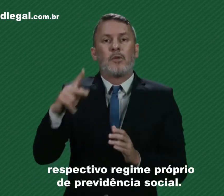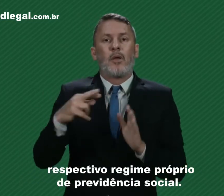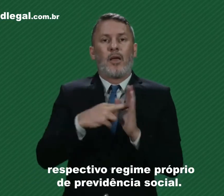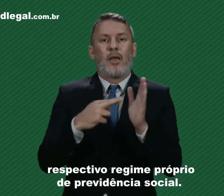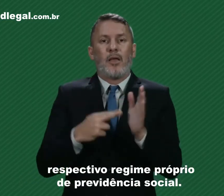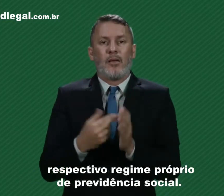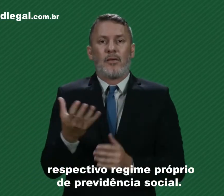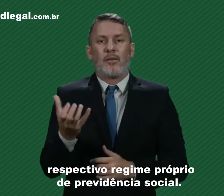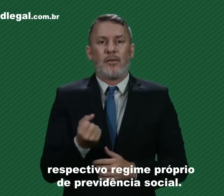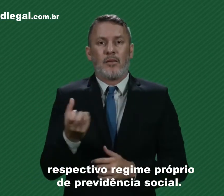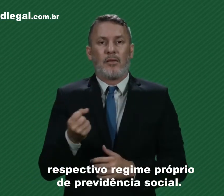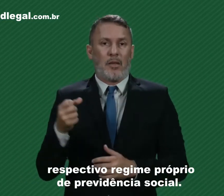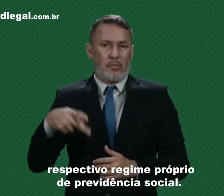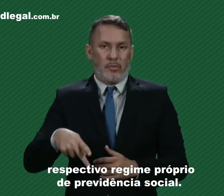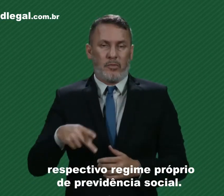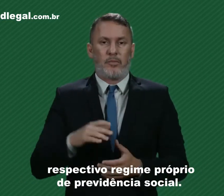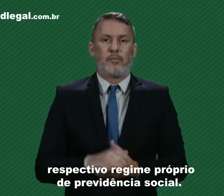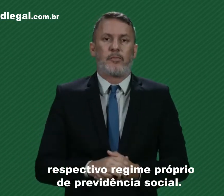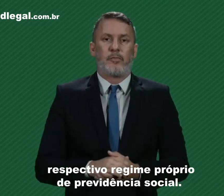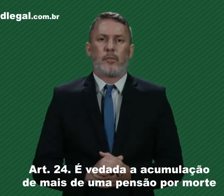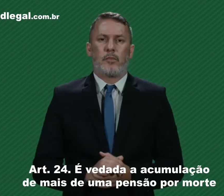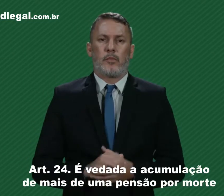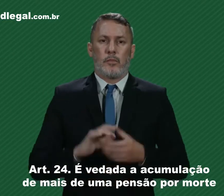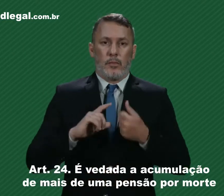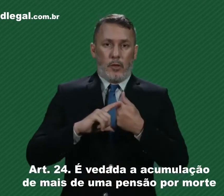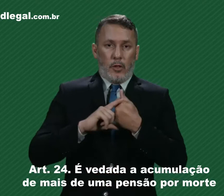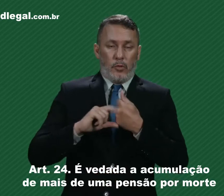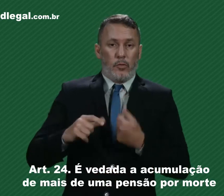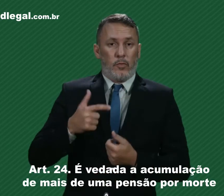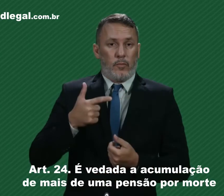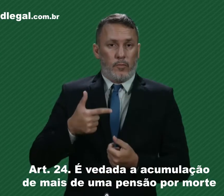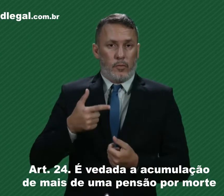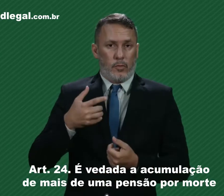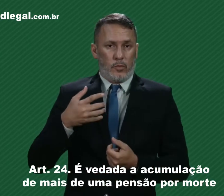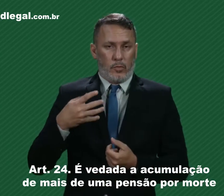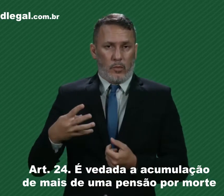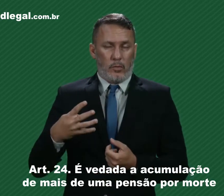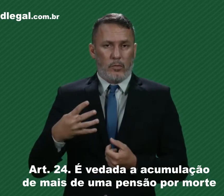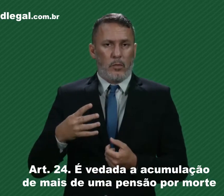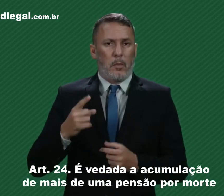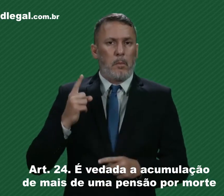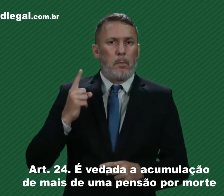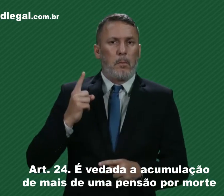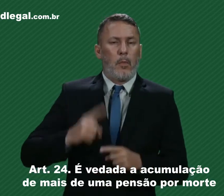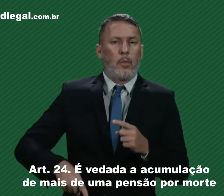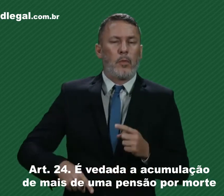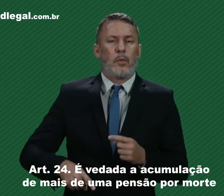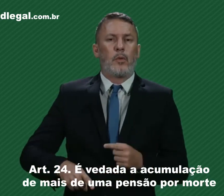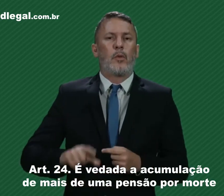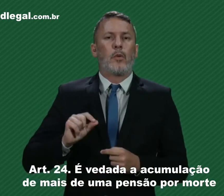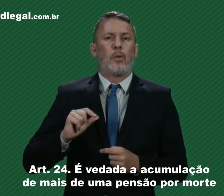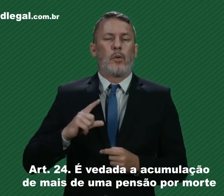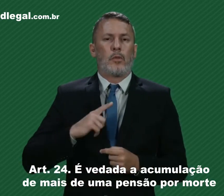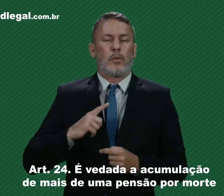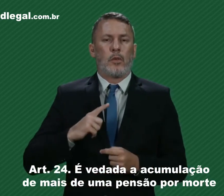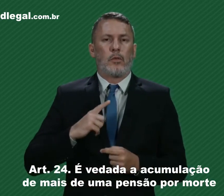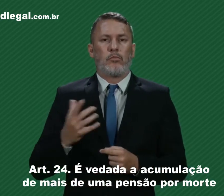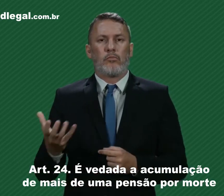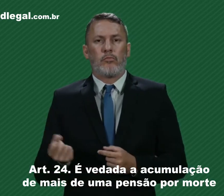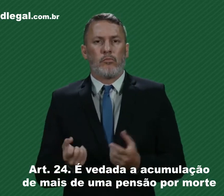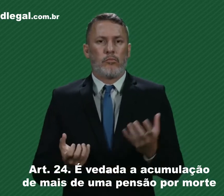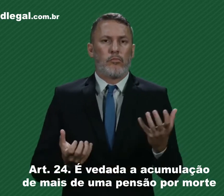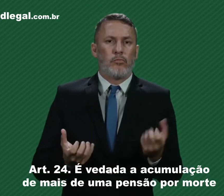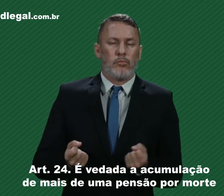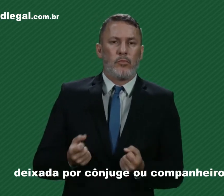respectivo regime próprio de previdência social. Artigo 24. É vedada a acumulação de mais de